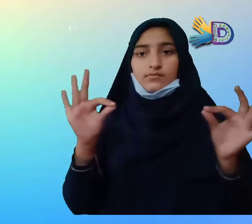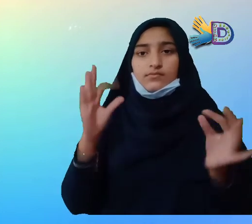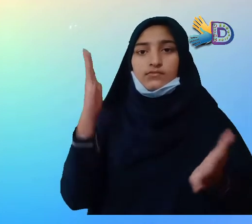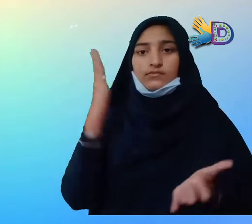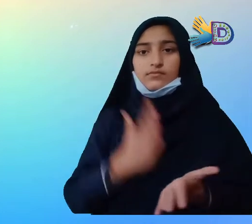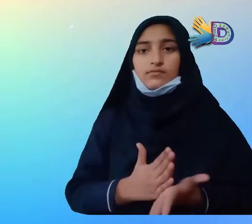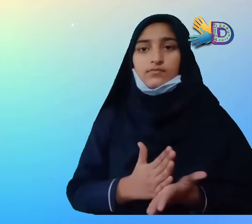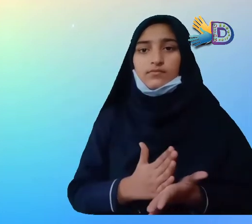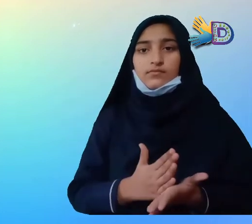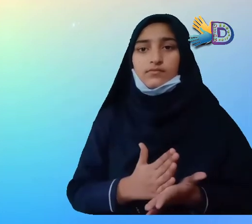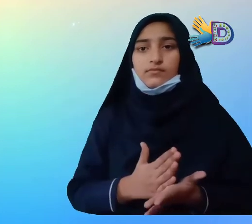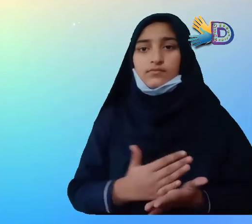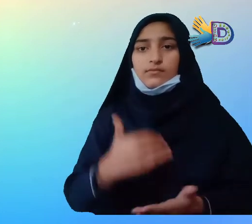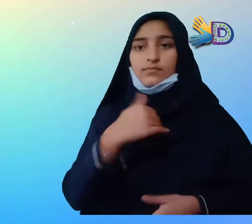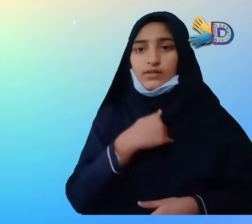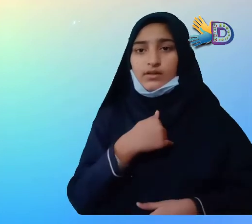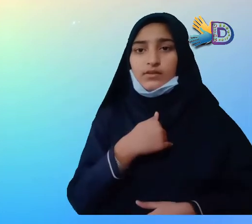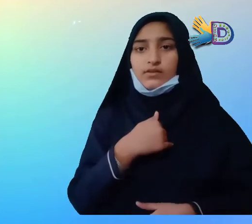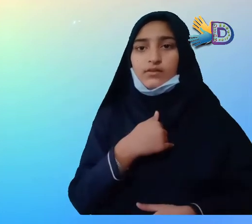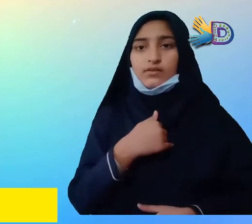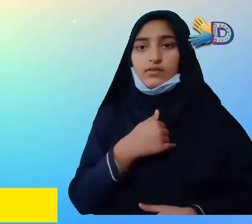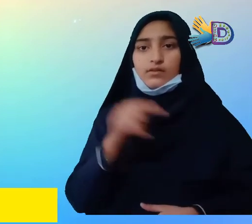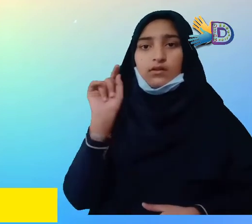अधूरा, अपना काम